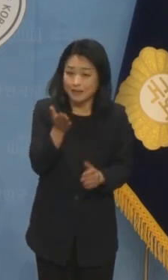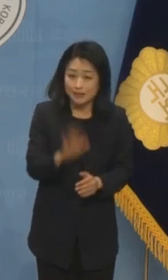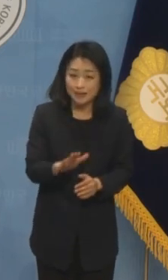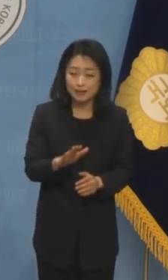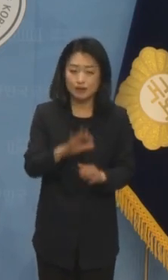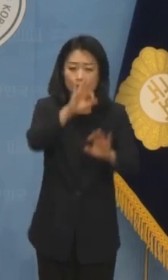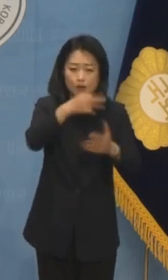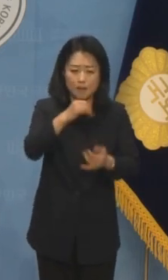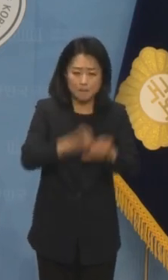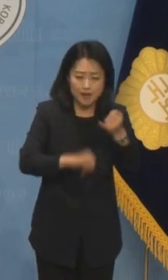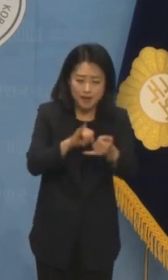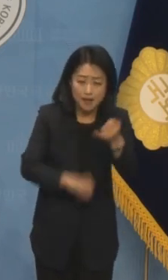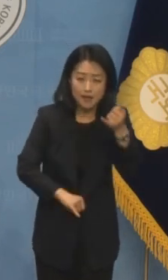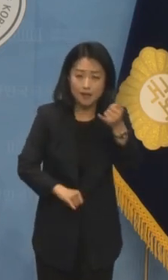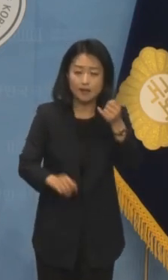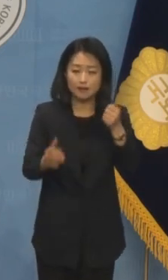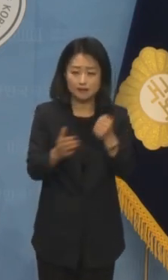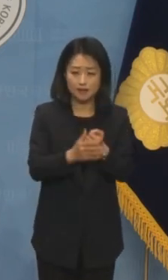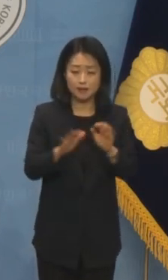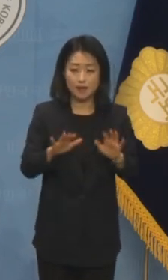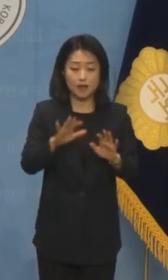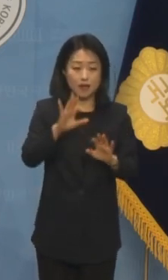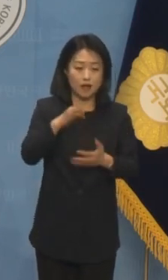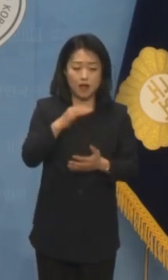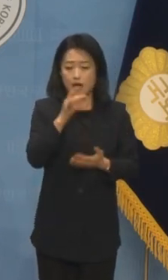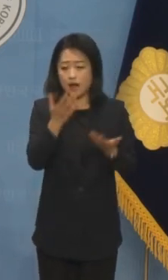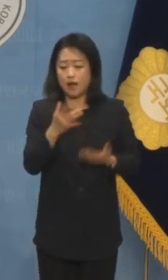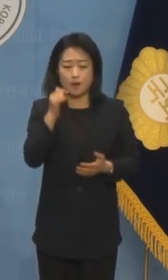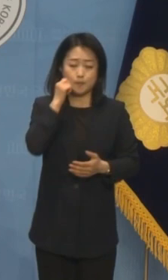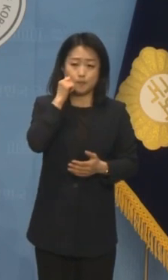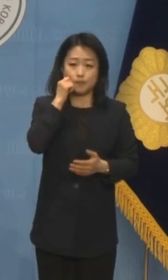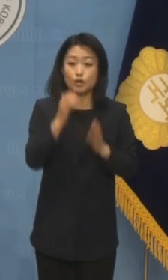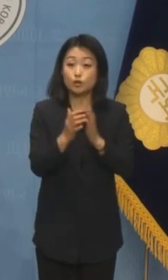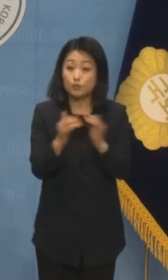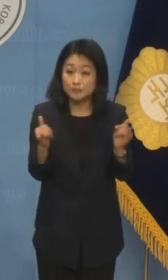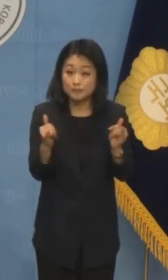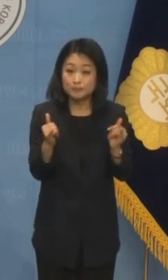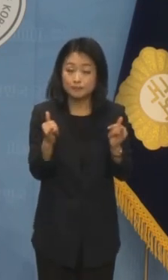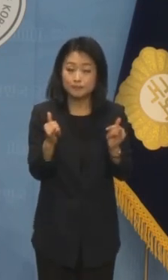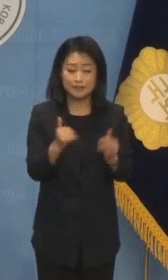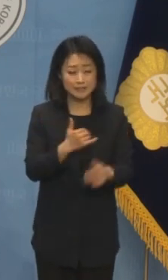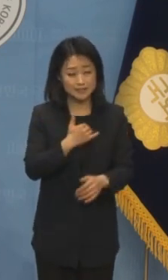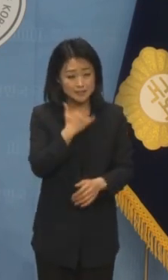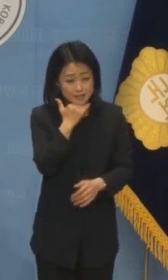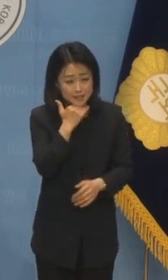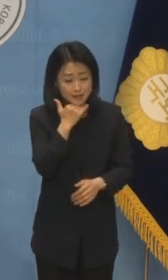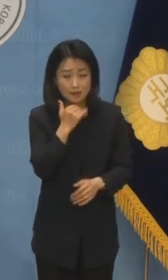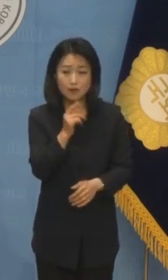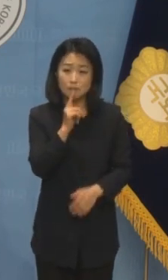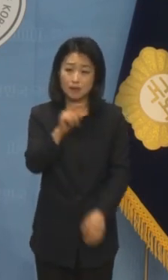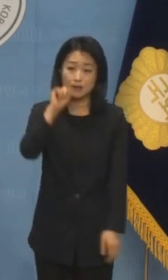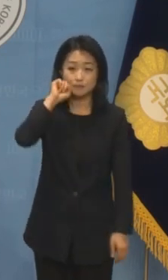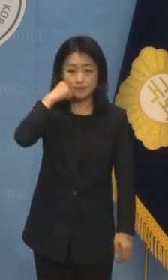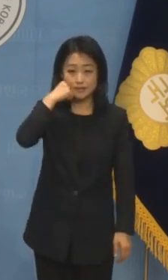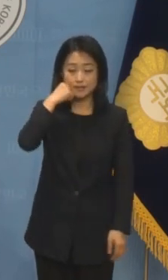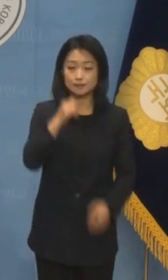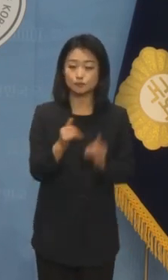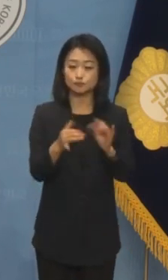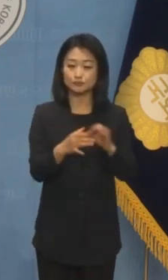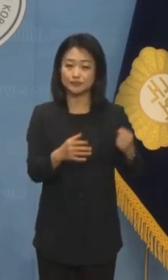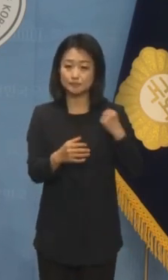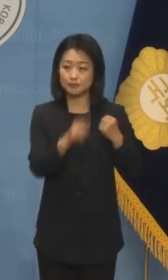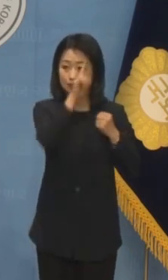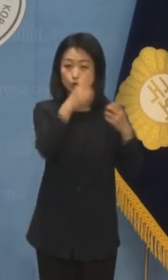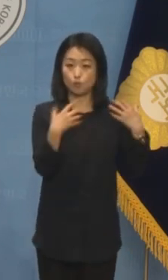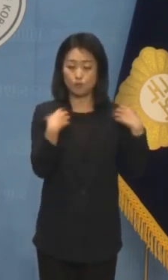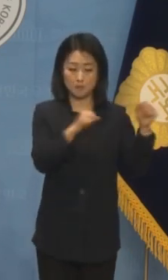임금 체불로 하루하루 낭떠러지로 밀려나는 국민에게 더 이상 기다리라고 말할 수 없습니다. 국민의힘과